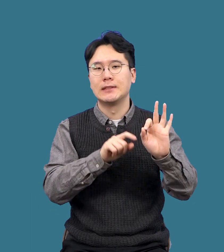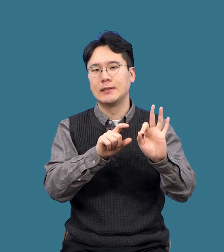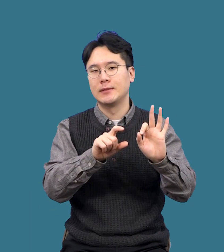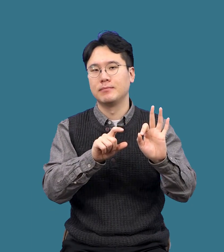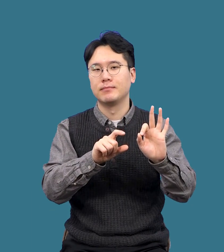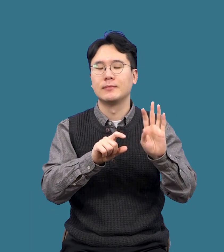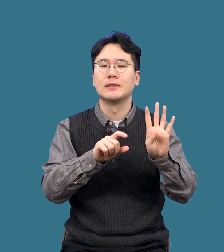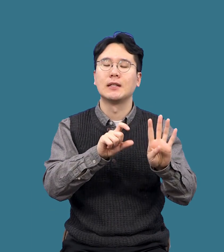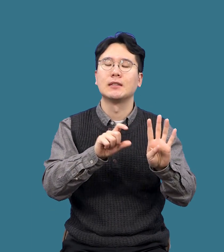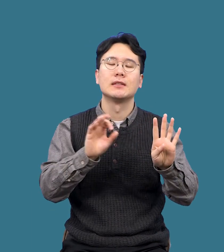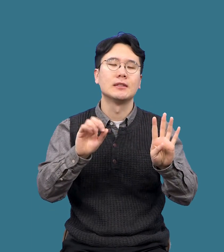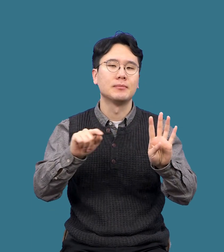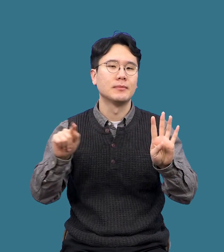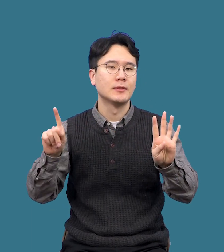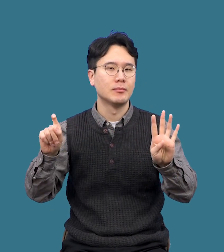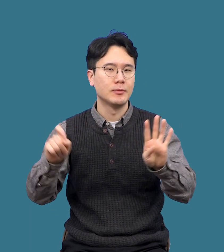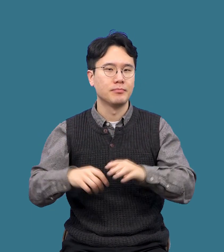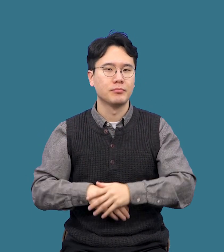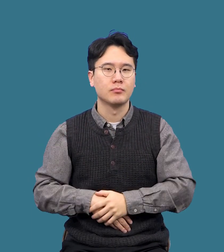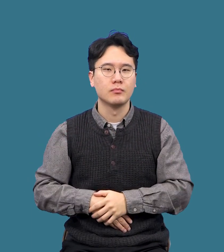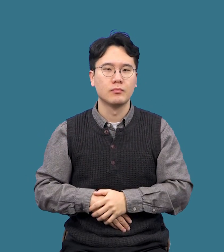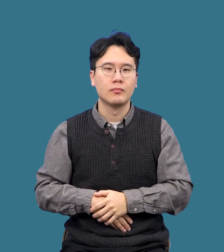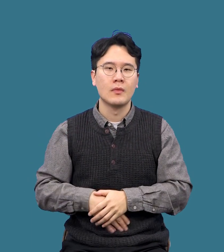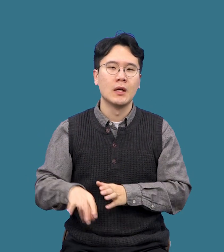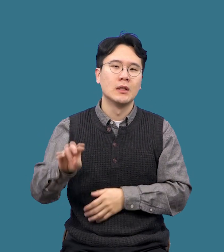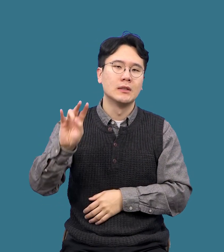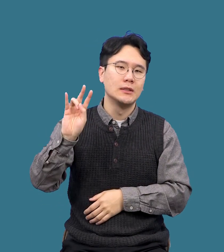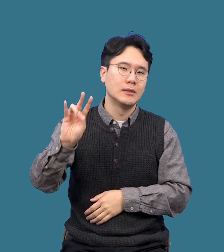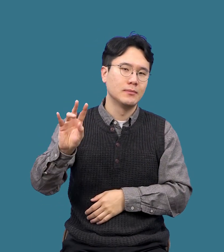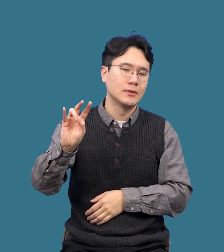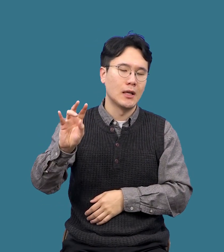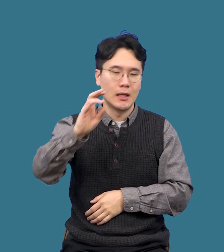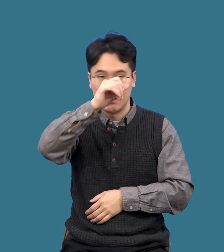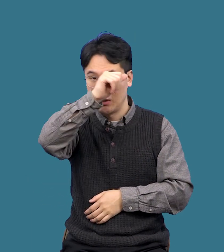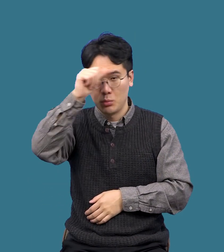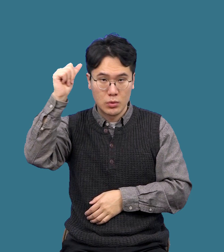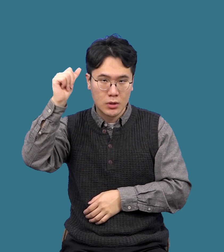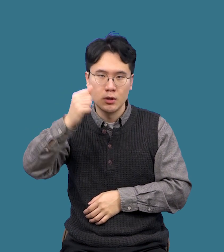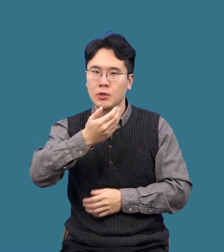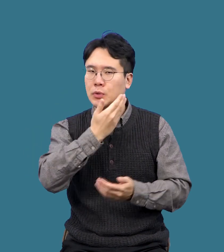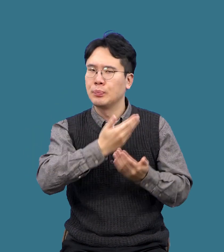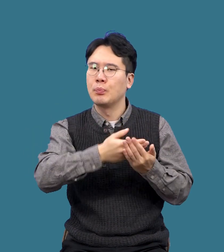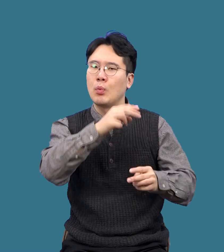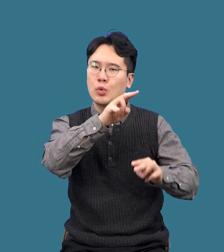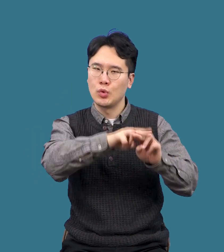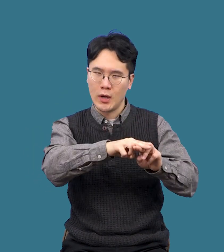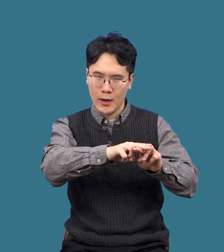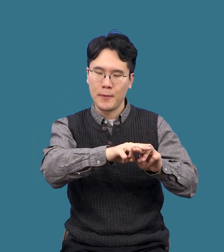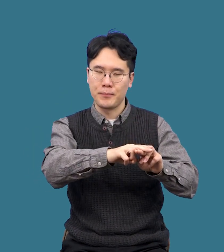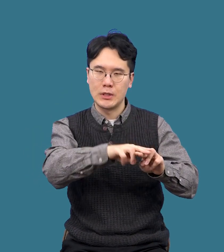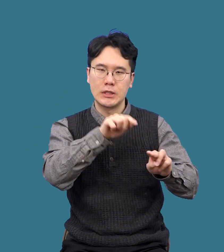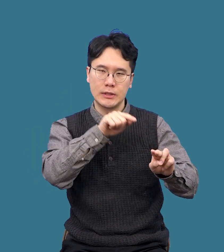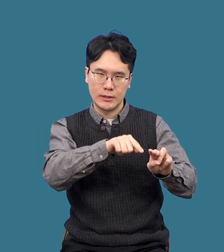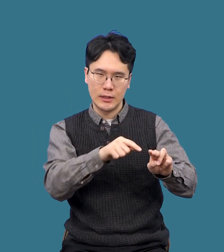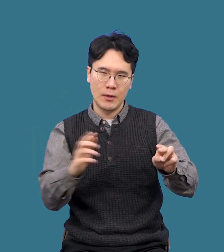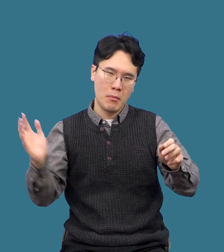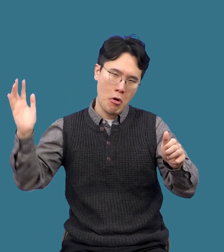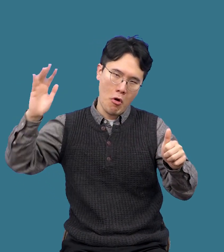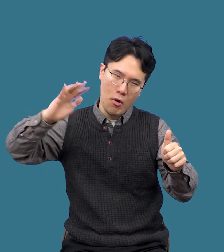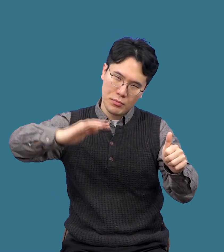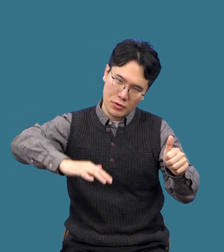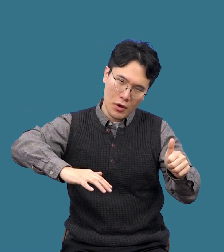11절의 말씀을 보시겠습니다. 24 장로들이 보좌에 앉으신 이 앞에 엎드려